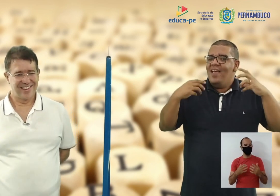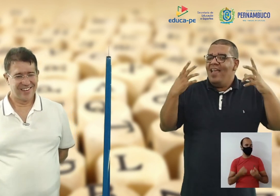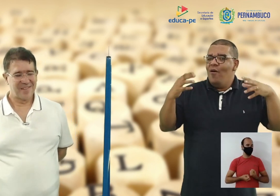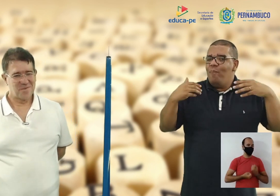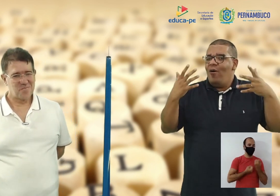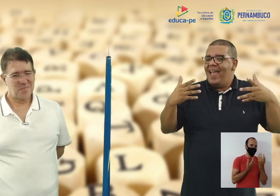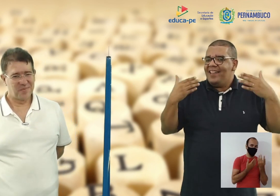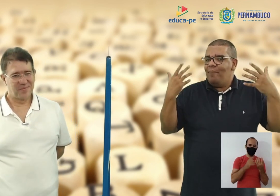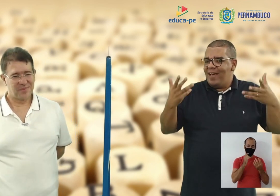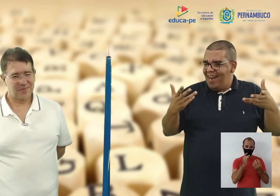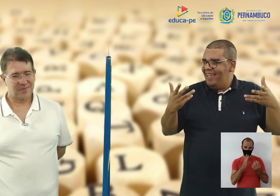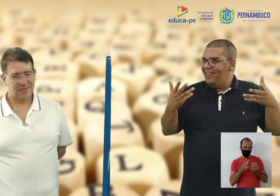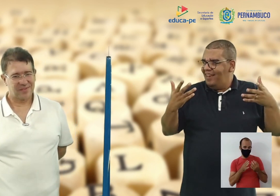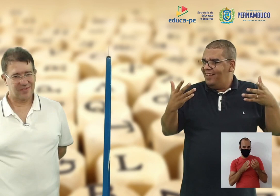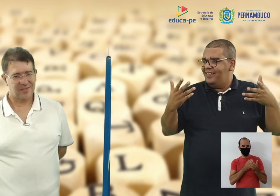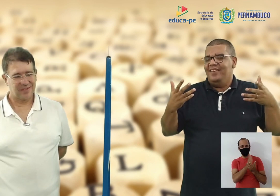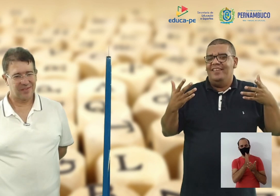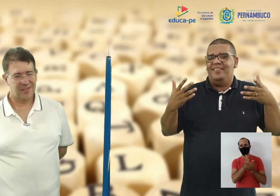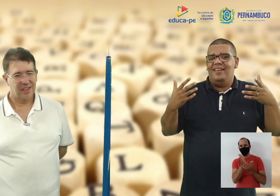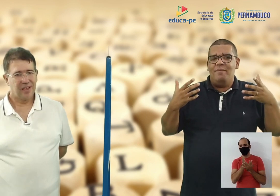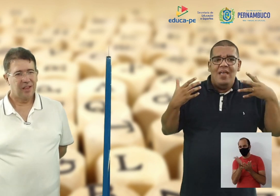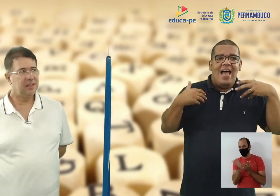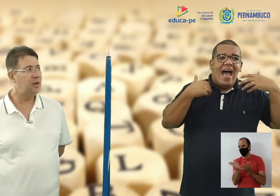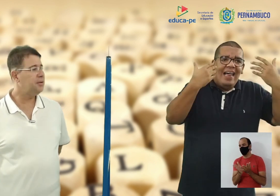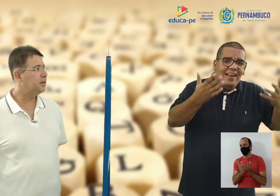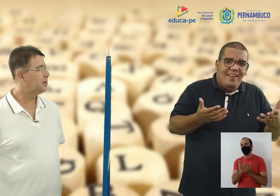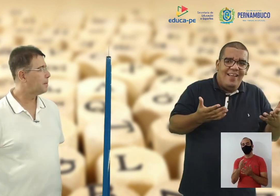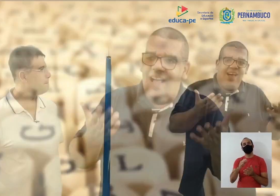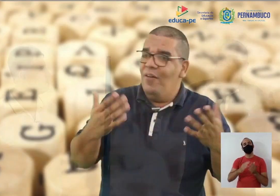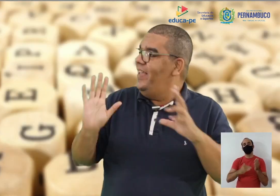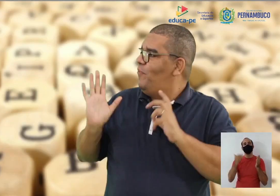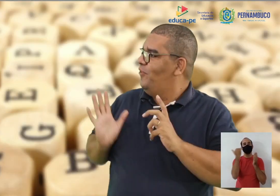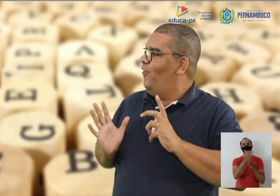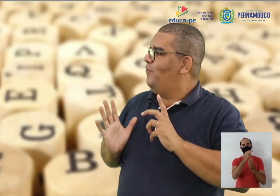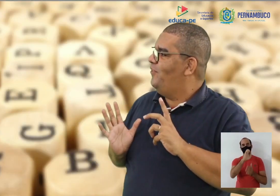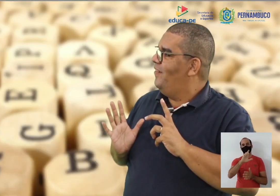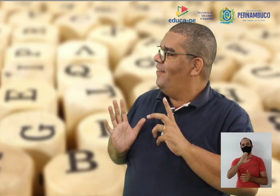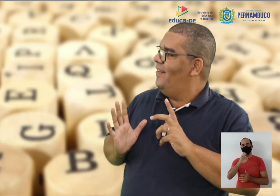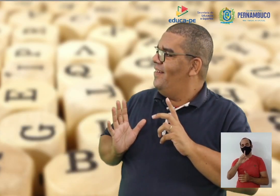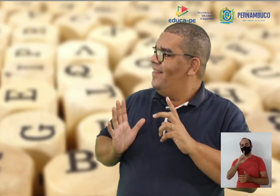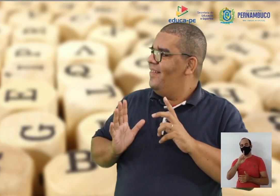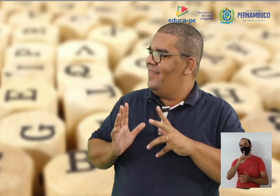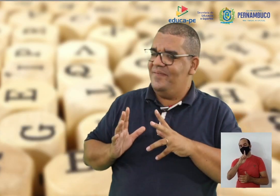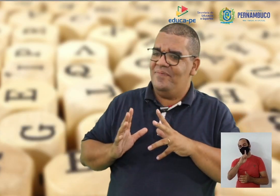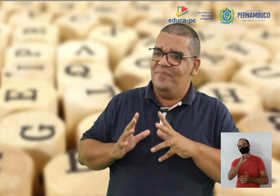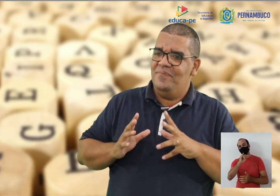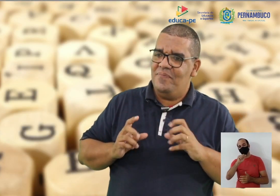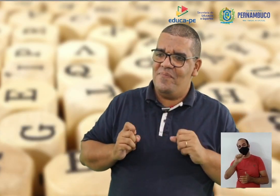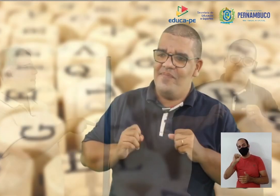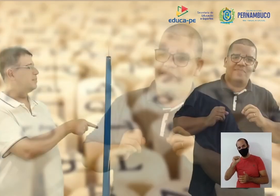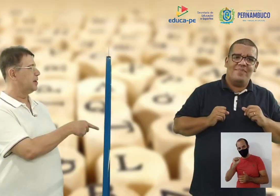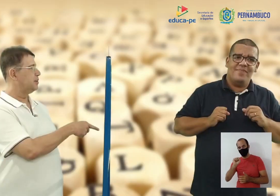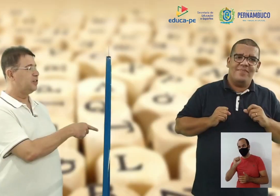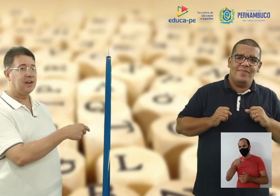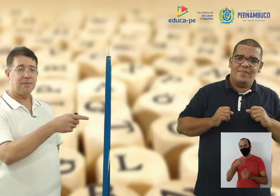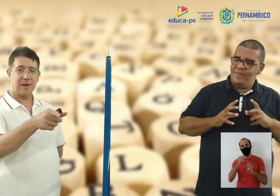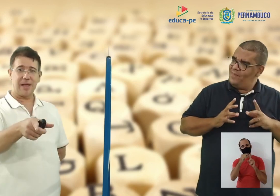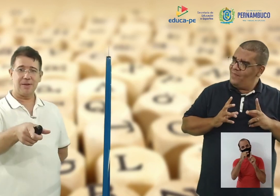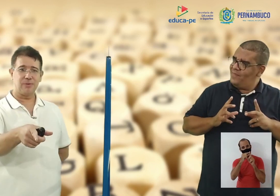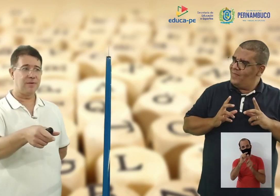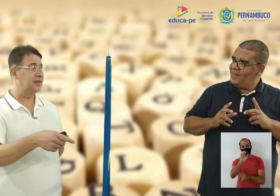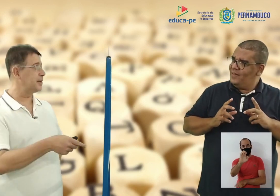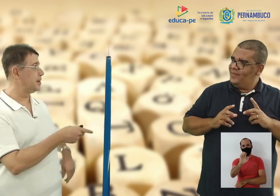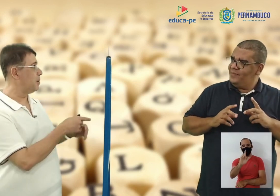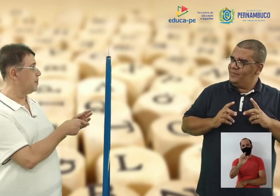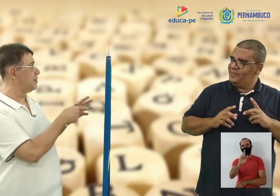Mota é um poeta para além das elegias, né? Não, Diga, professor Robson. Não, logo assim no início, quando falou de além das elegias, lembrar